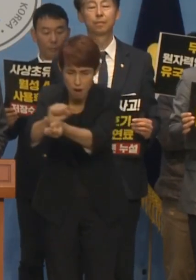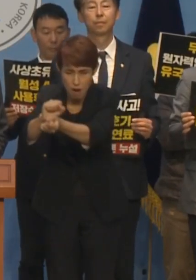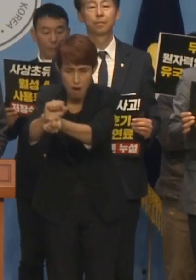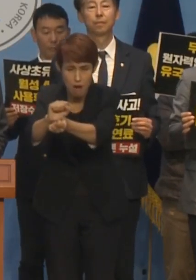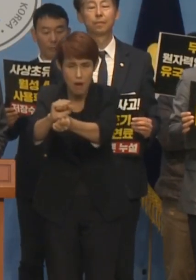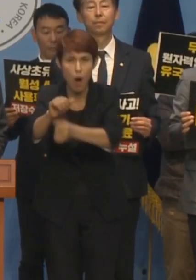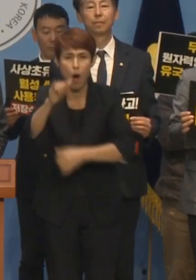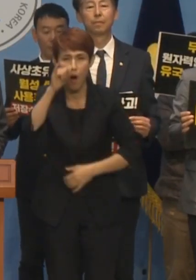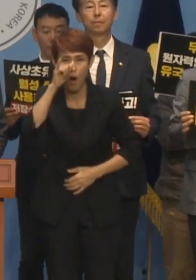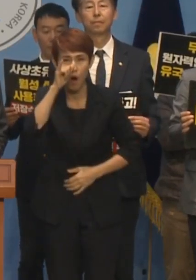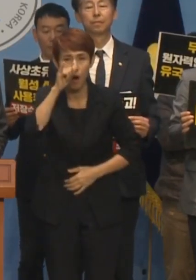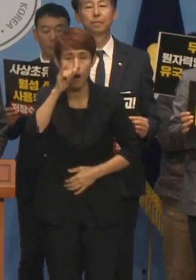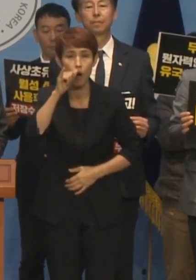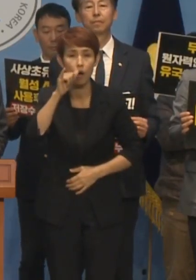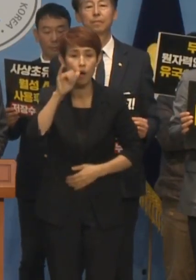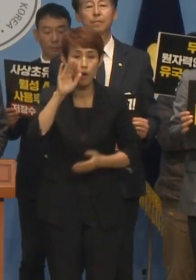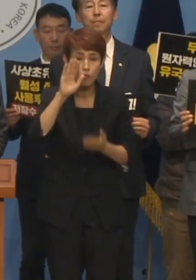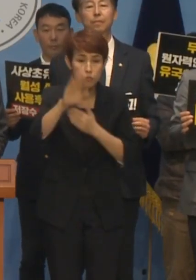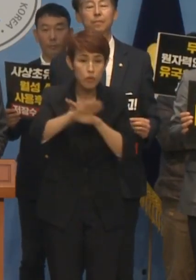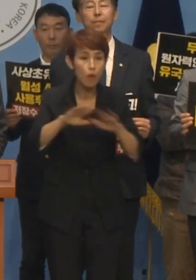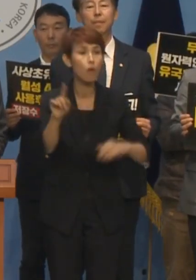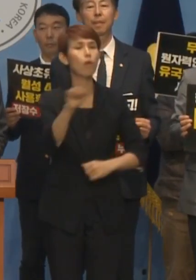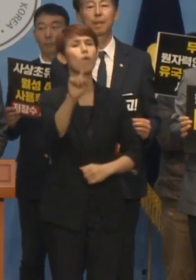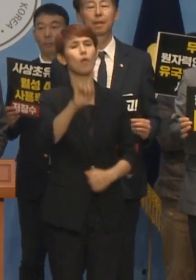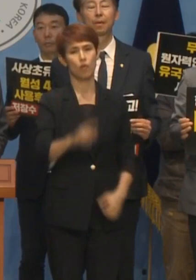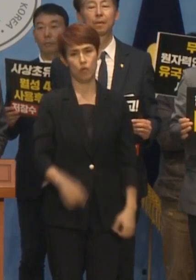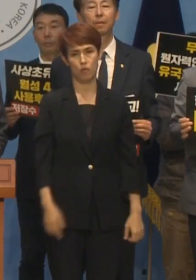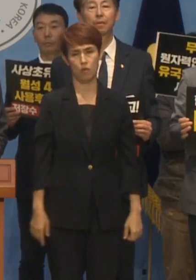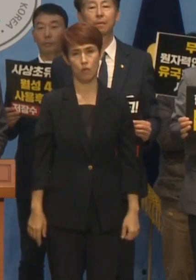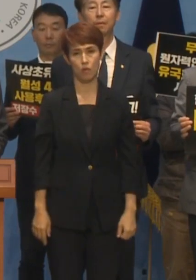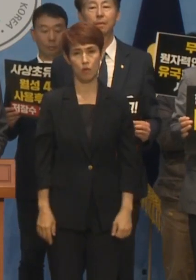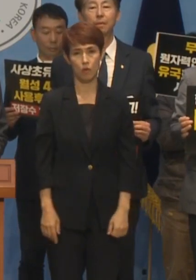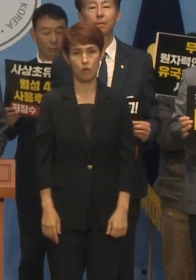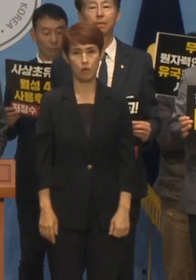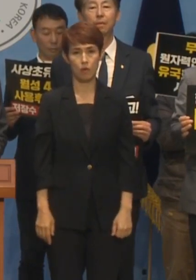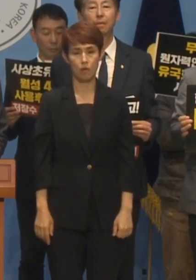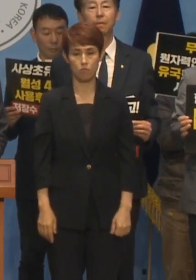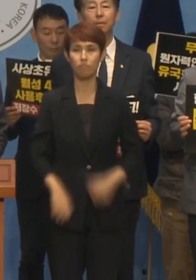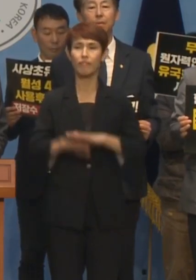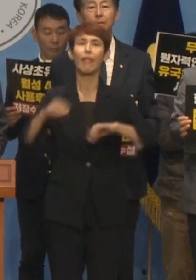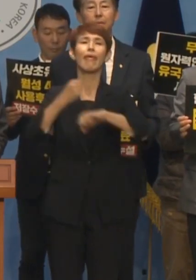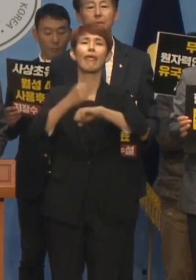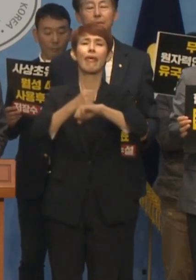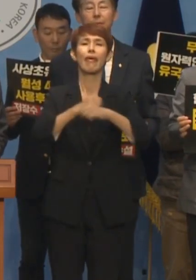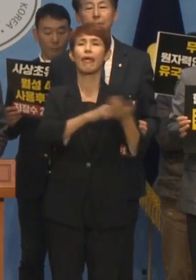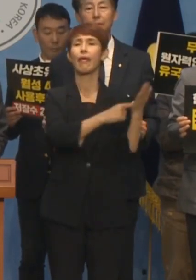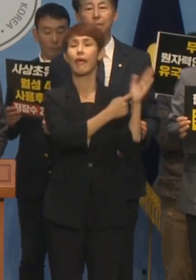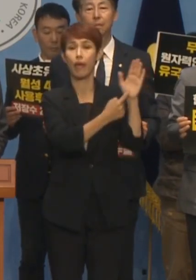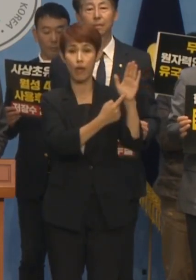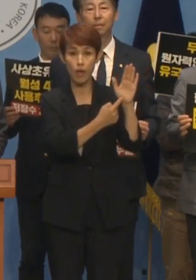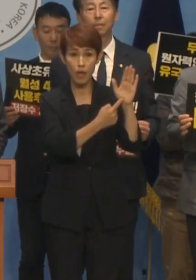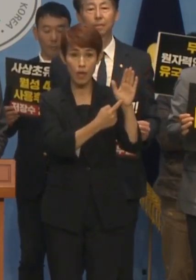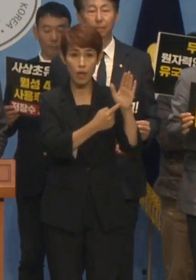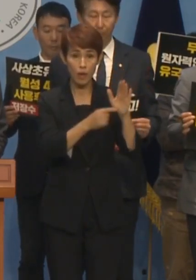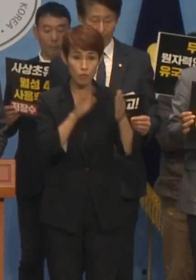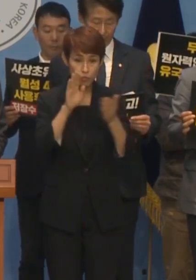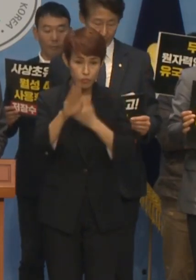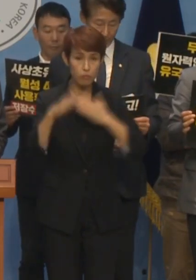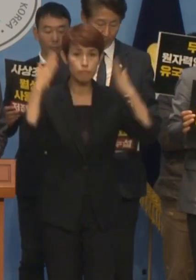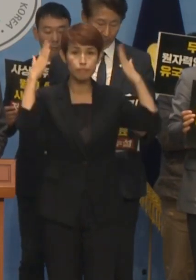대해 어떤 조치가 있었습니까? 후속 조치를 한다고 했으나 아무런 발표를 듣지